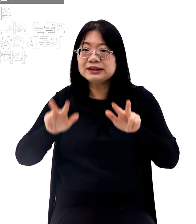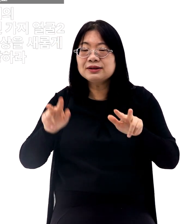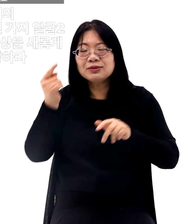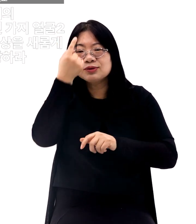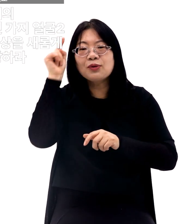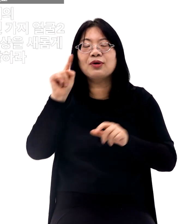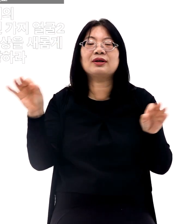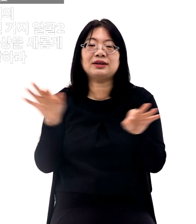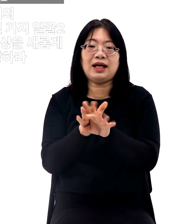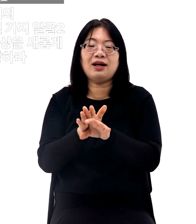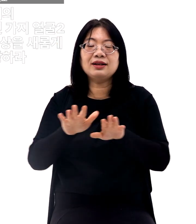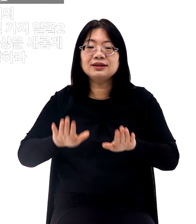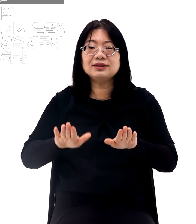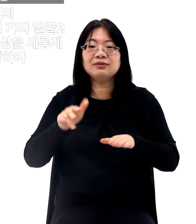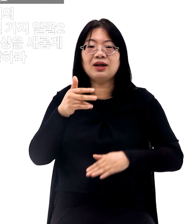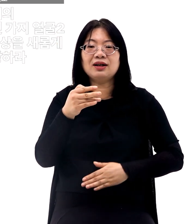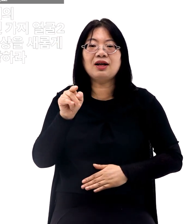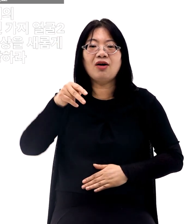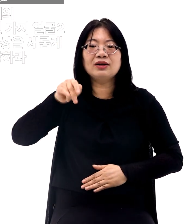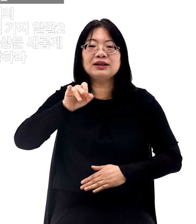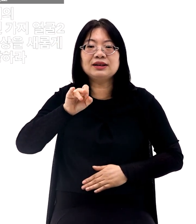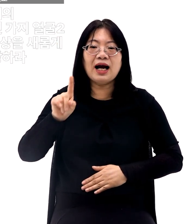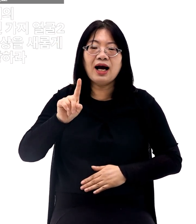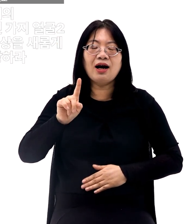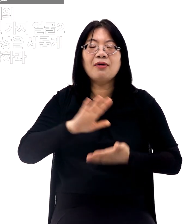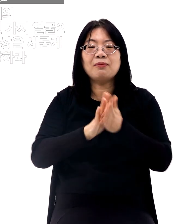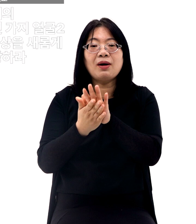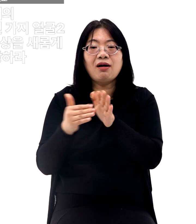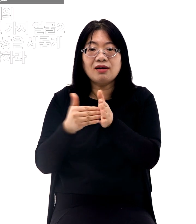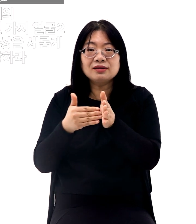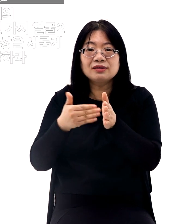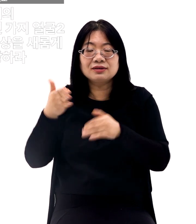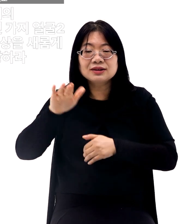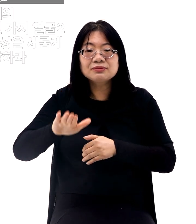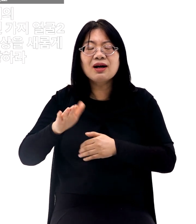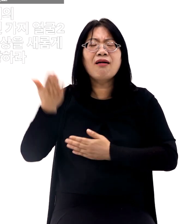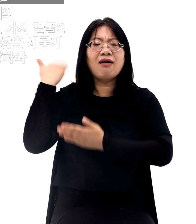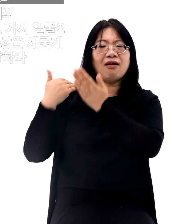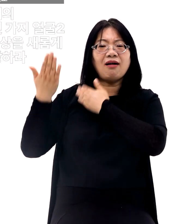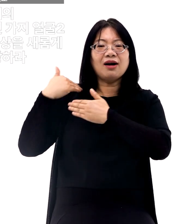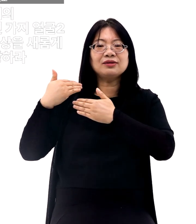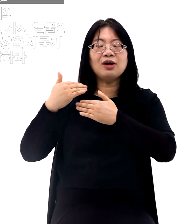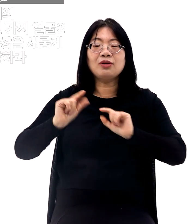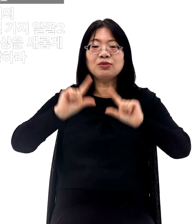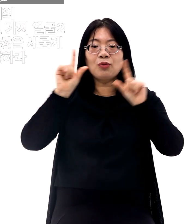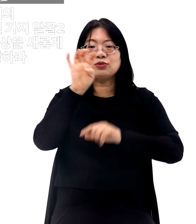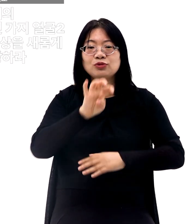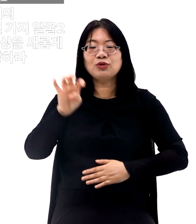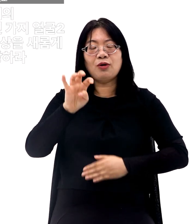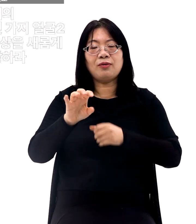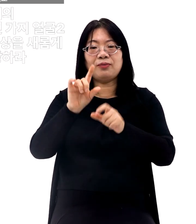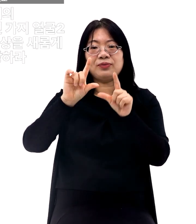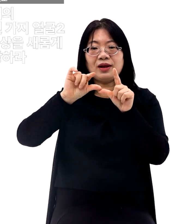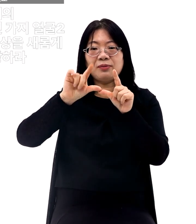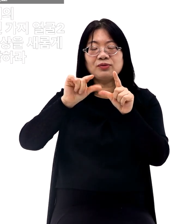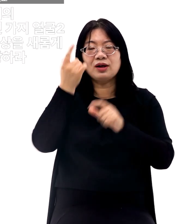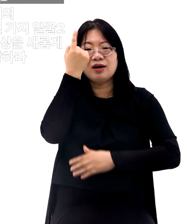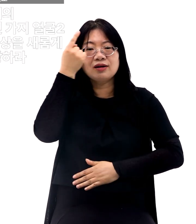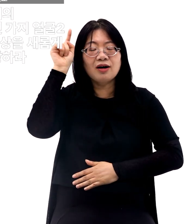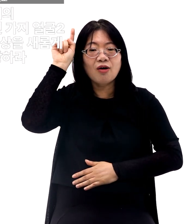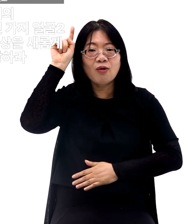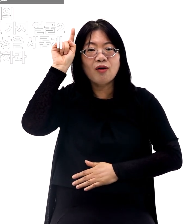없어졌지만, 지금은 러시아로 남아있지만, 그때는 동유럽 대부분이